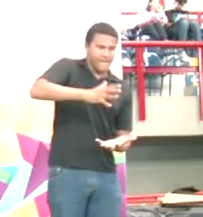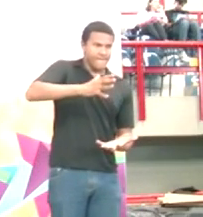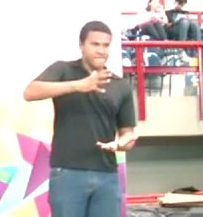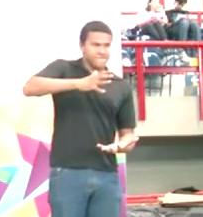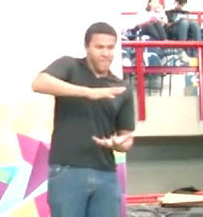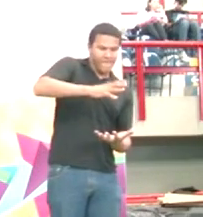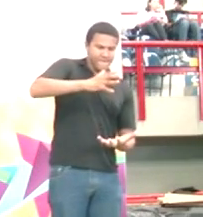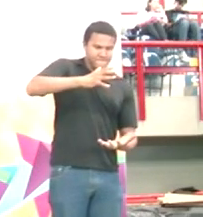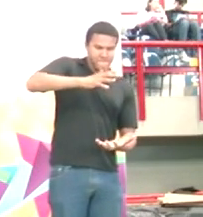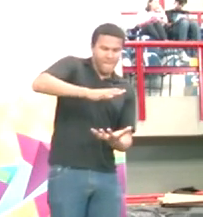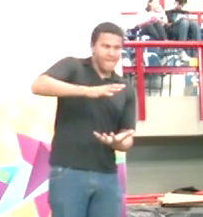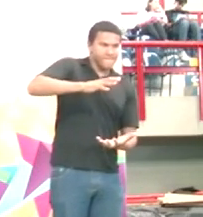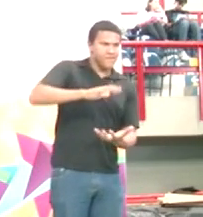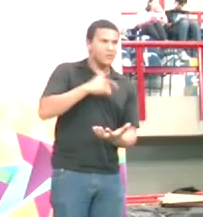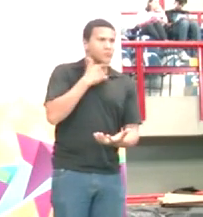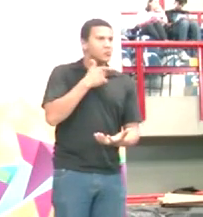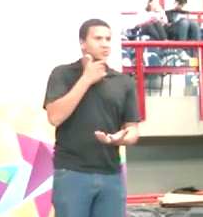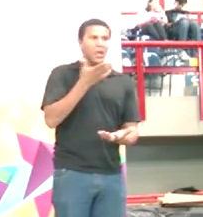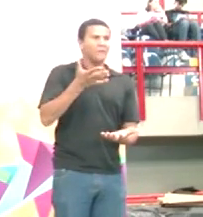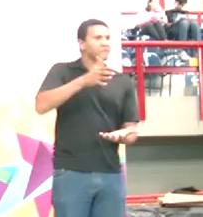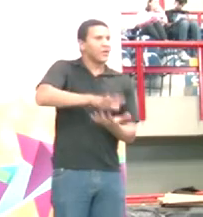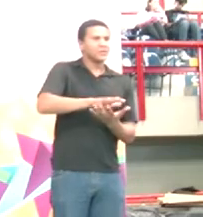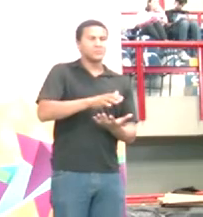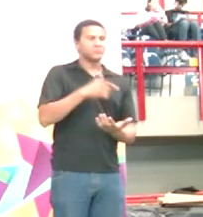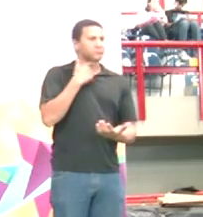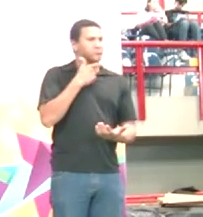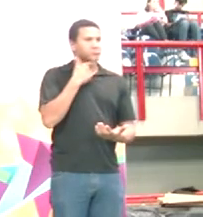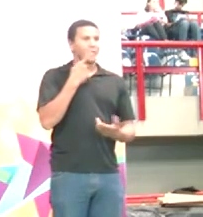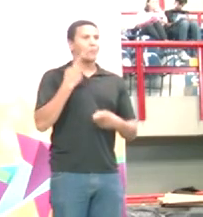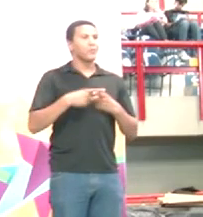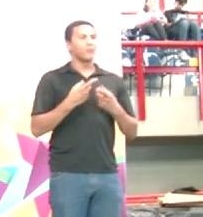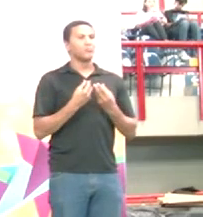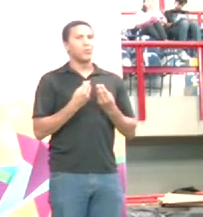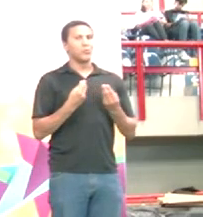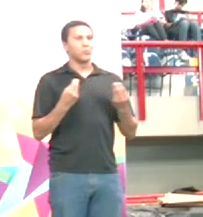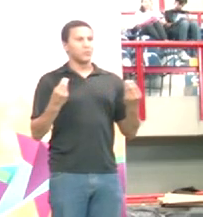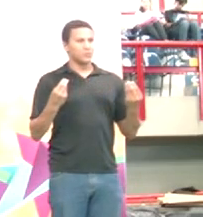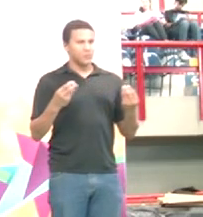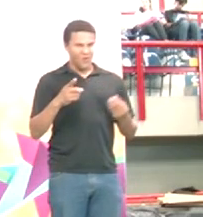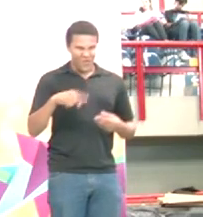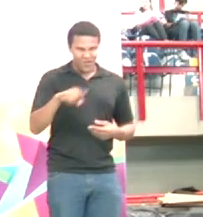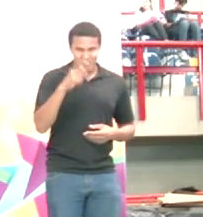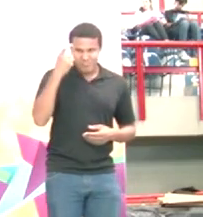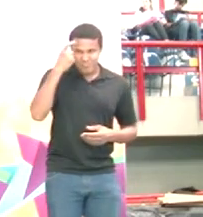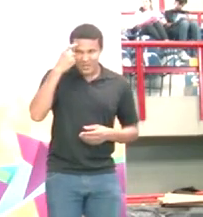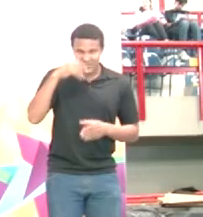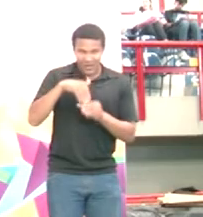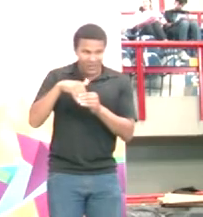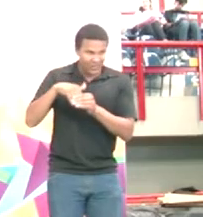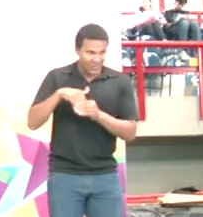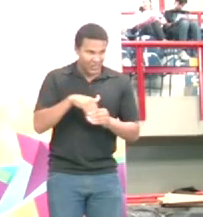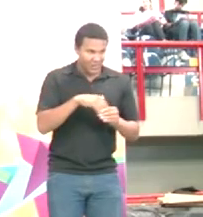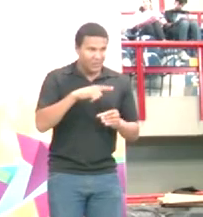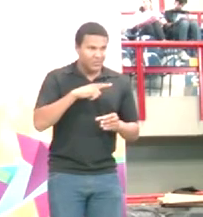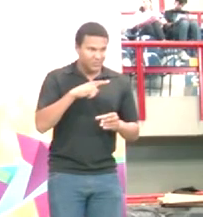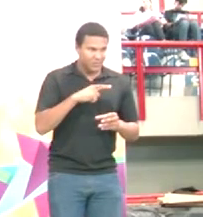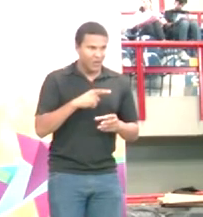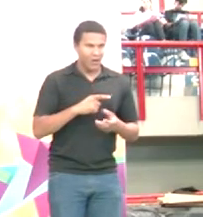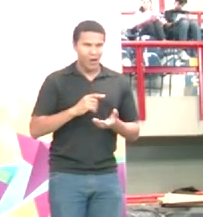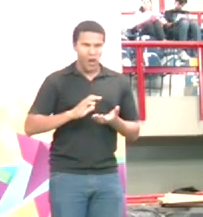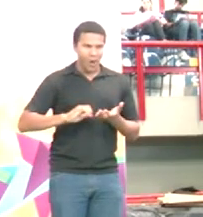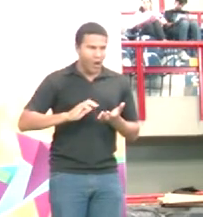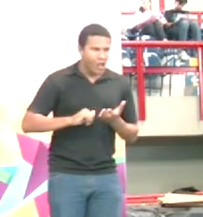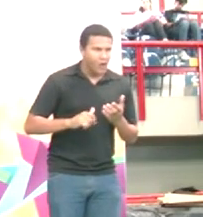voto. Entendeu? Se hoje em dia você acha que em eleição tem muita